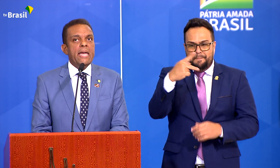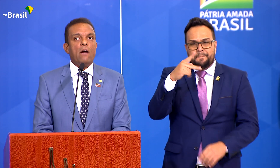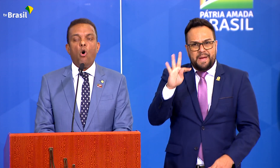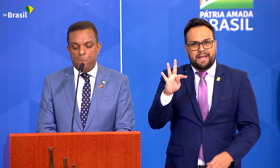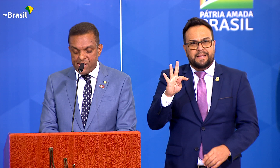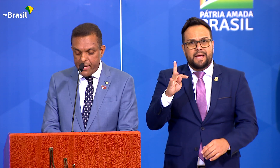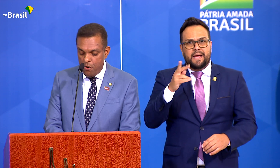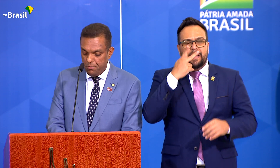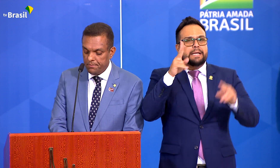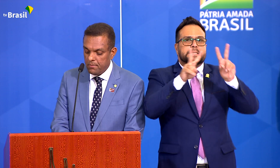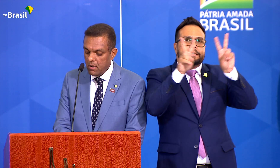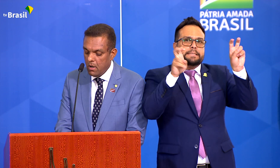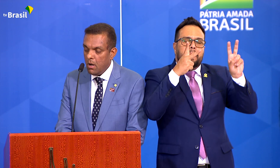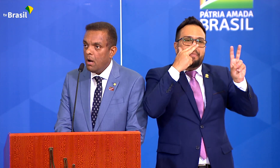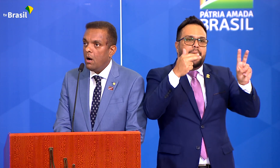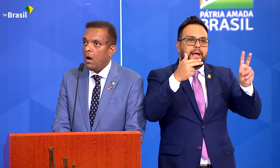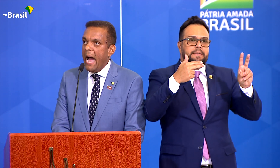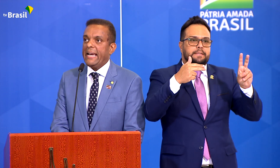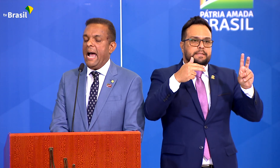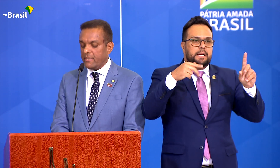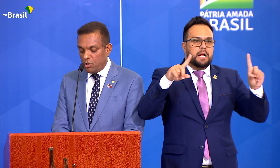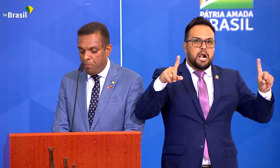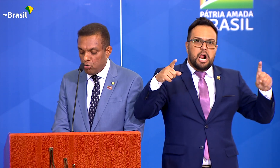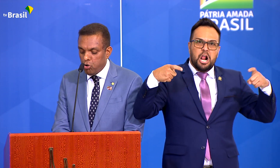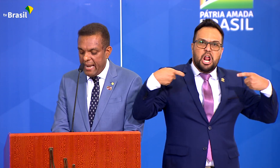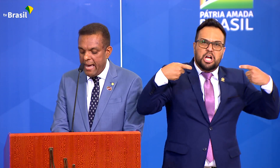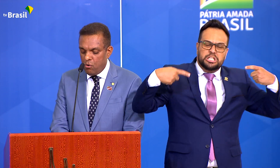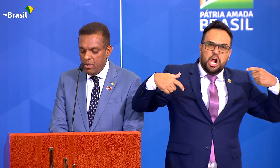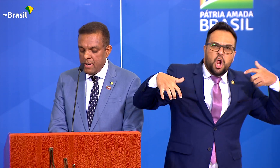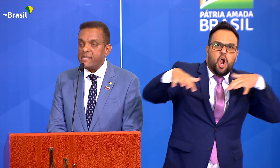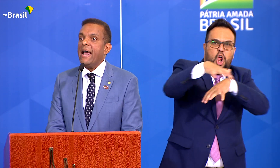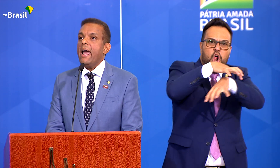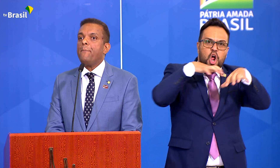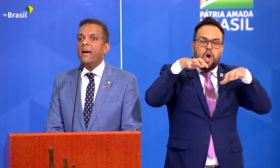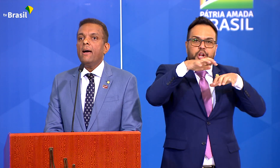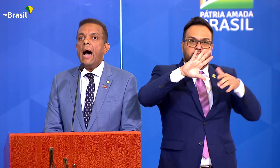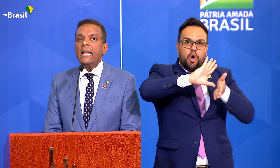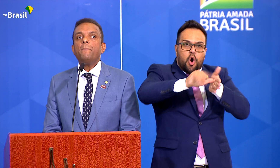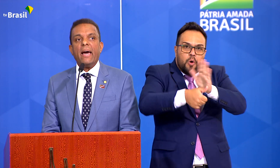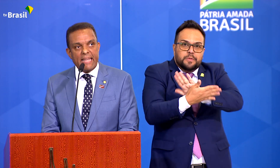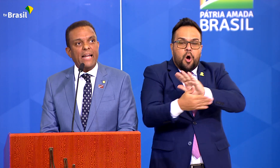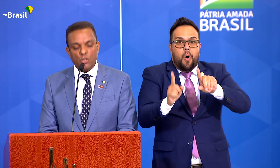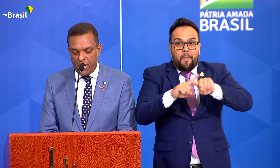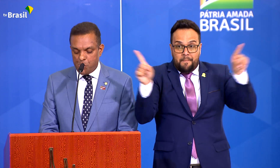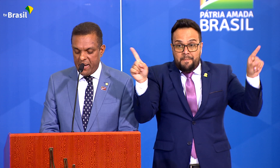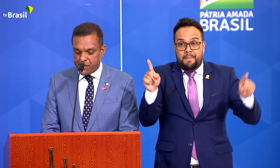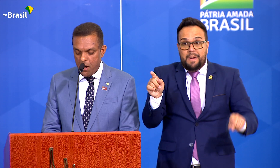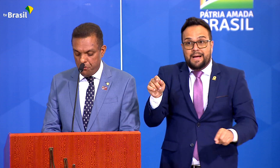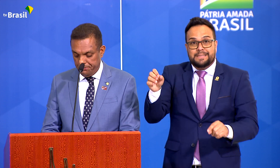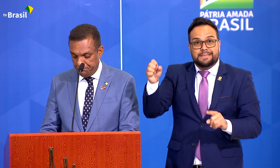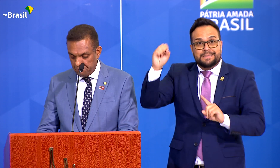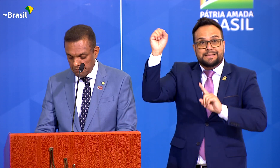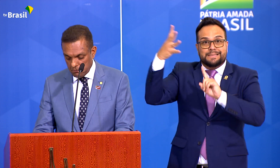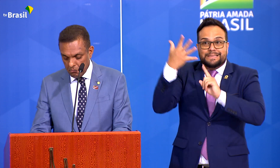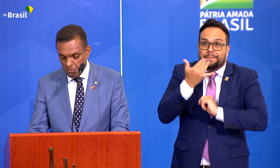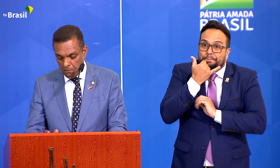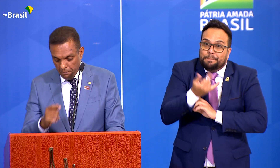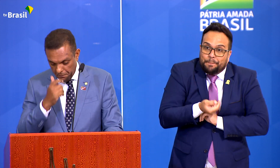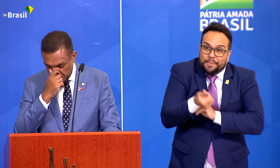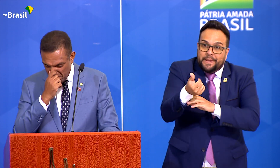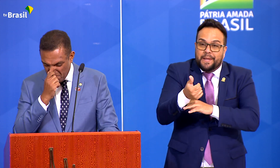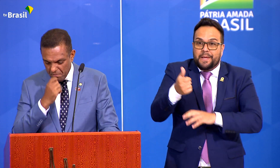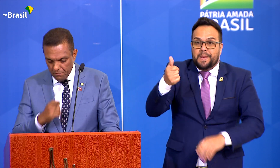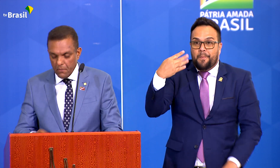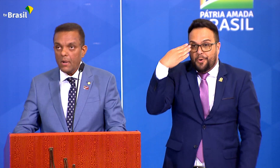terrorismo EA corrupção e a graça de bolsonaro Celebra a liberdade de expressão